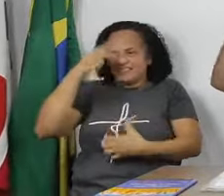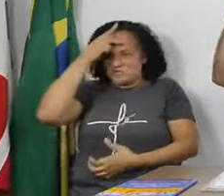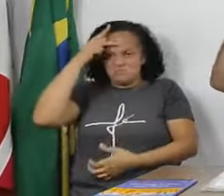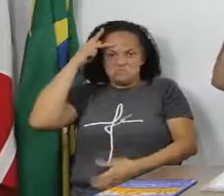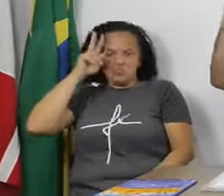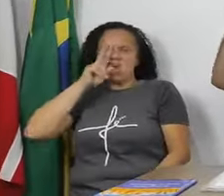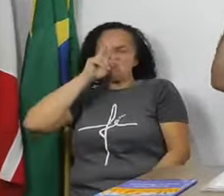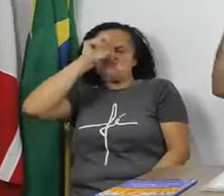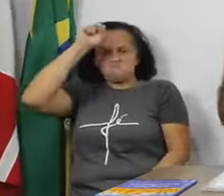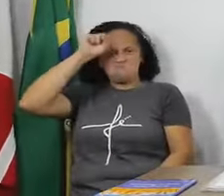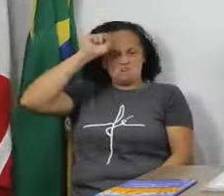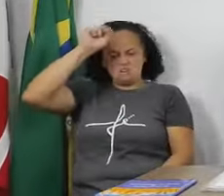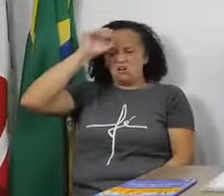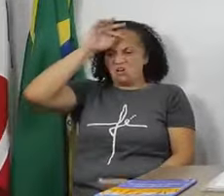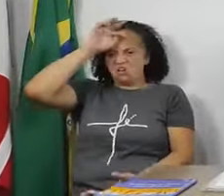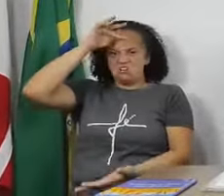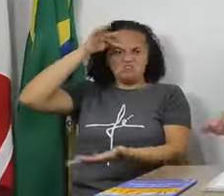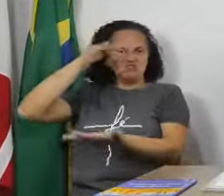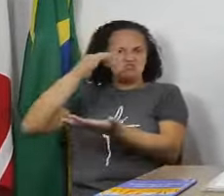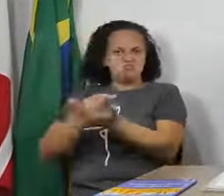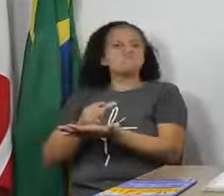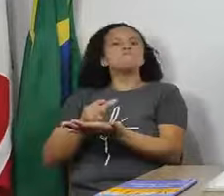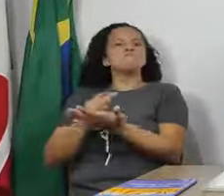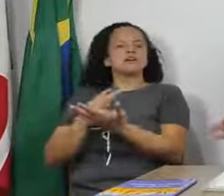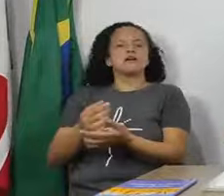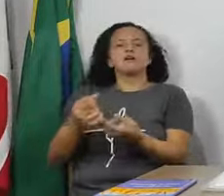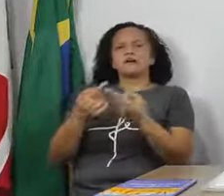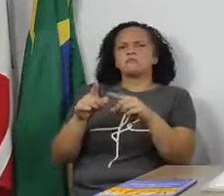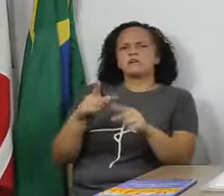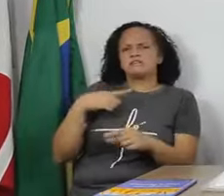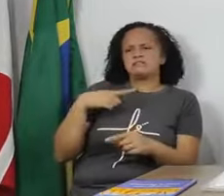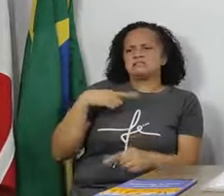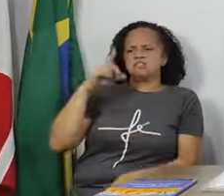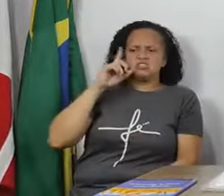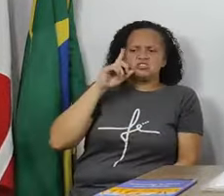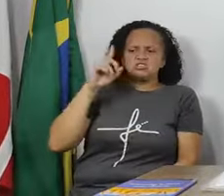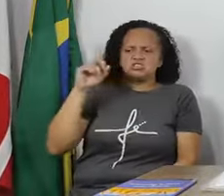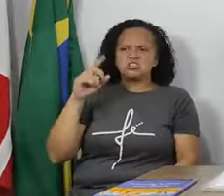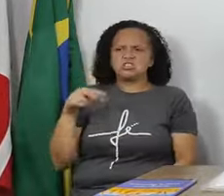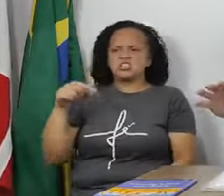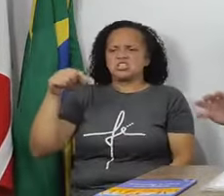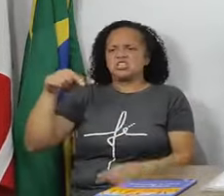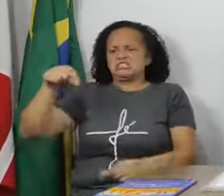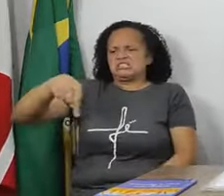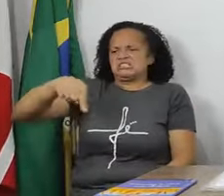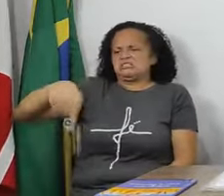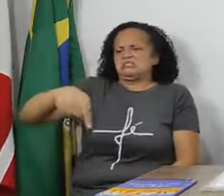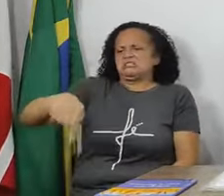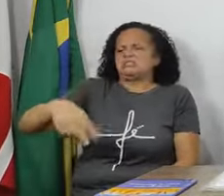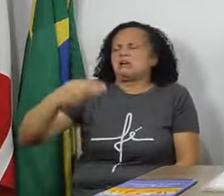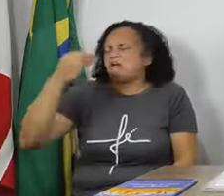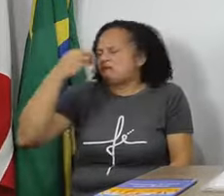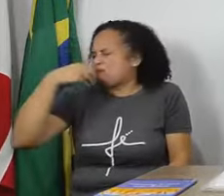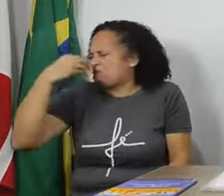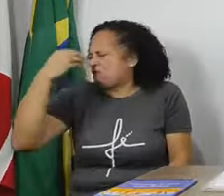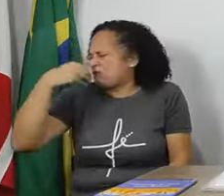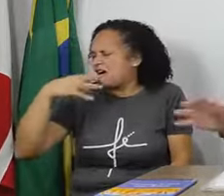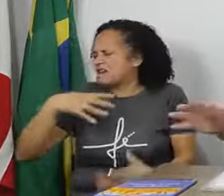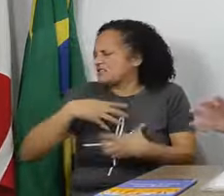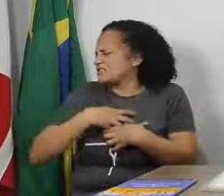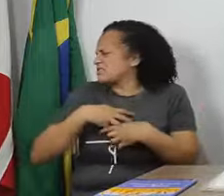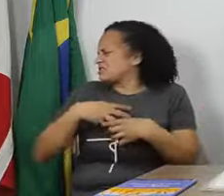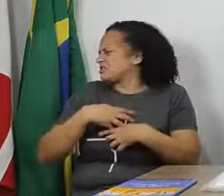firme, mais crente do mundo, e outro dia estamos lá embaixo, nos sentindo os mais fracos, nos sentindo os